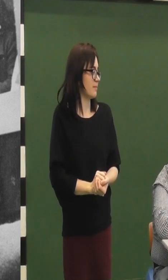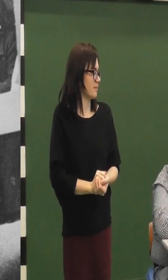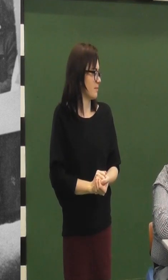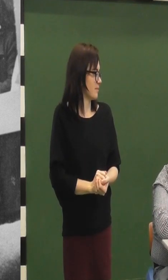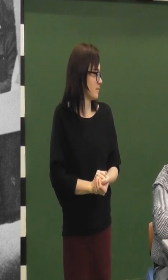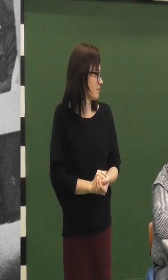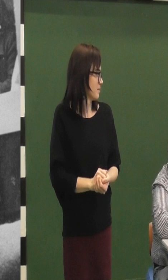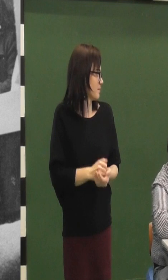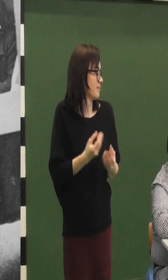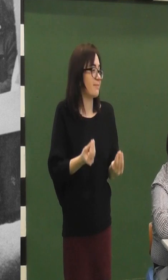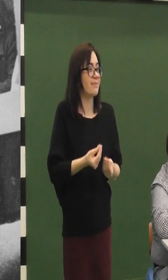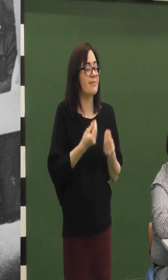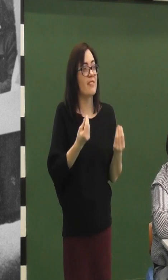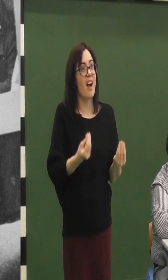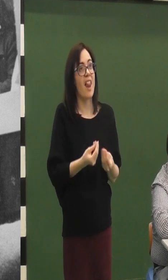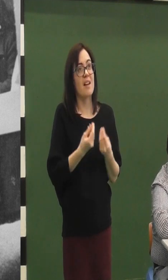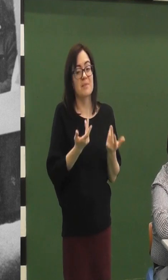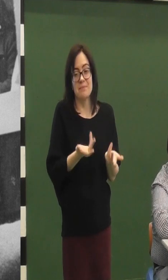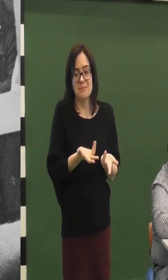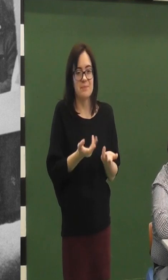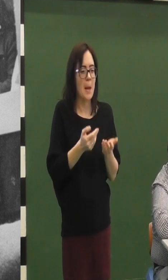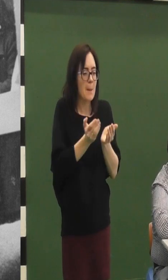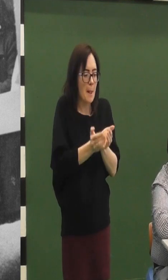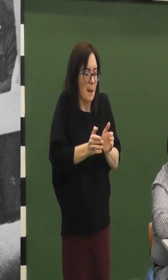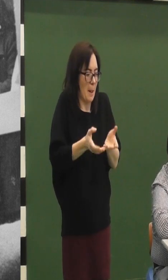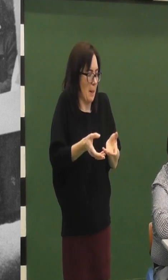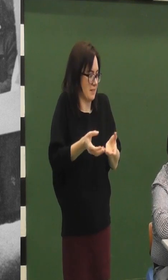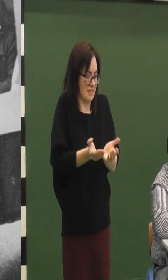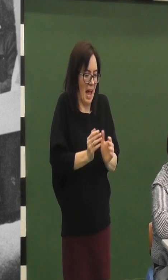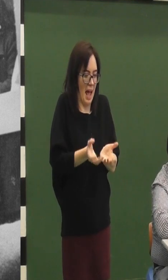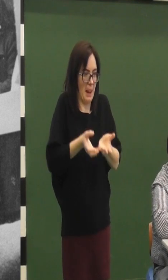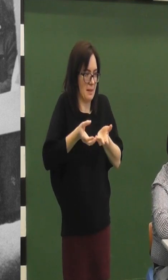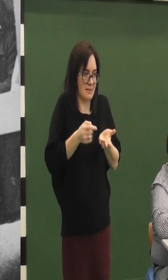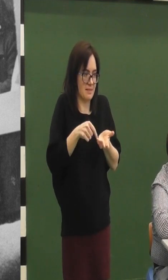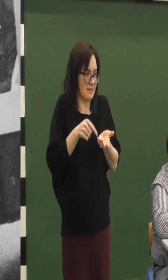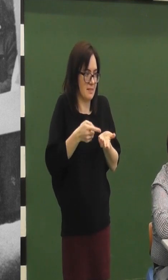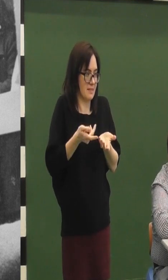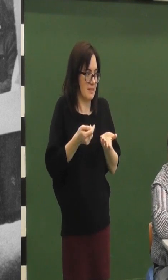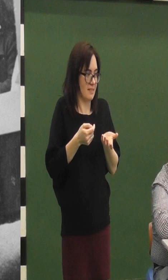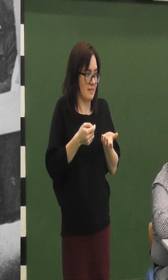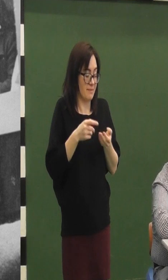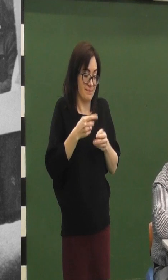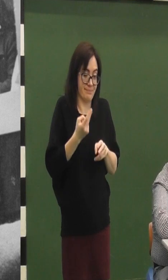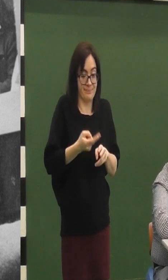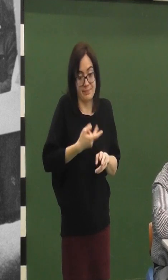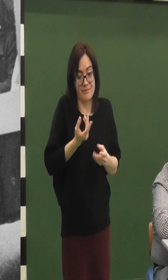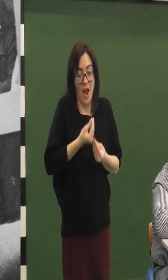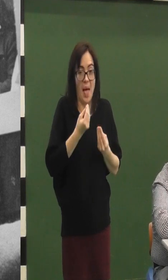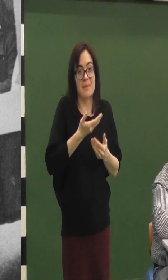kaptunk valami egy tálat, és abban valami levesféle